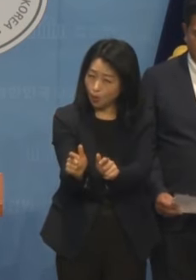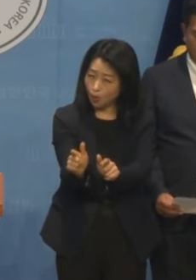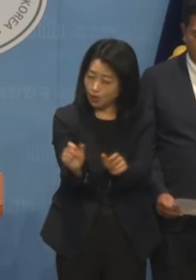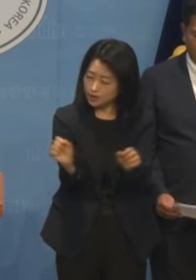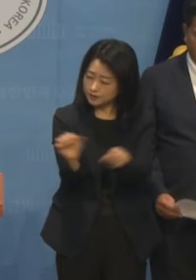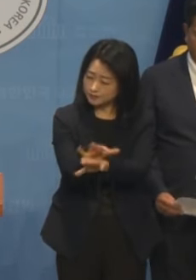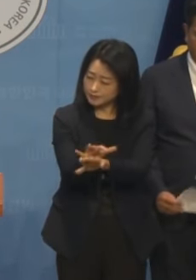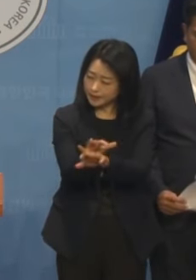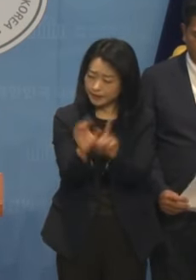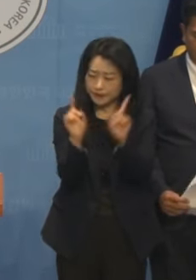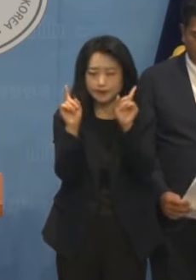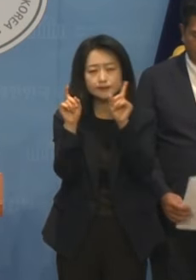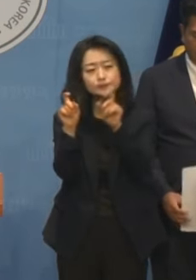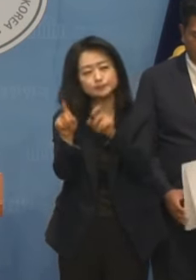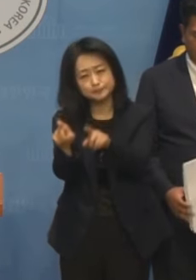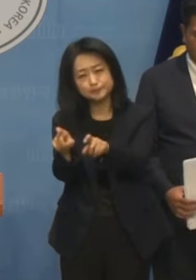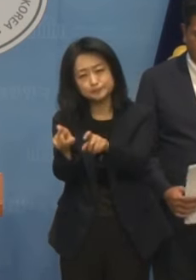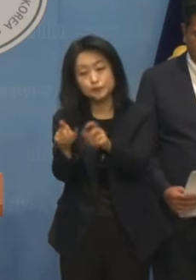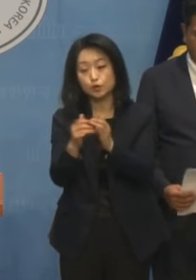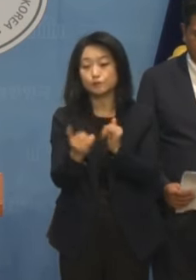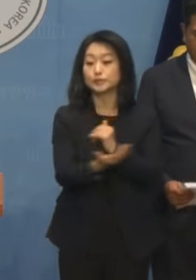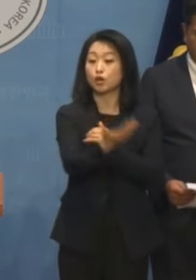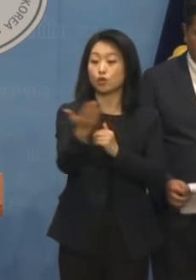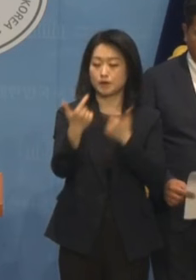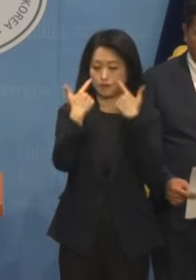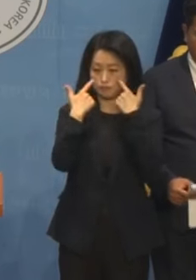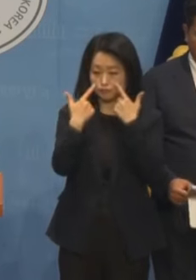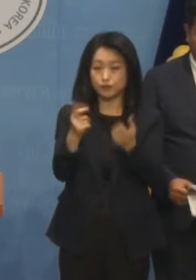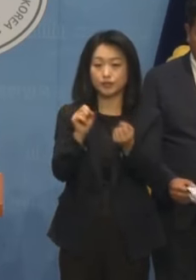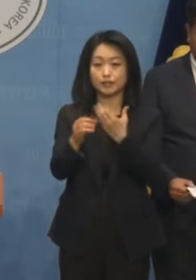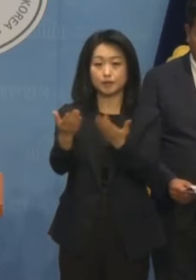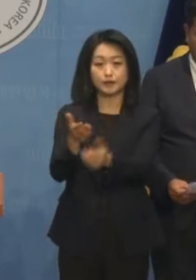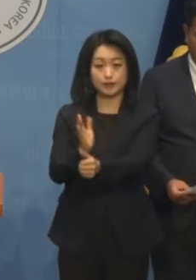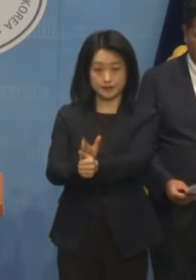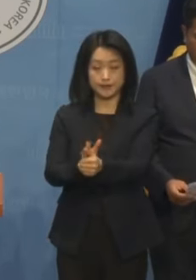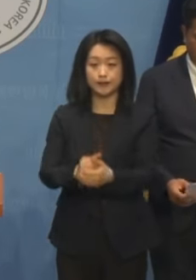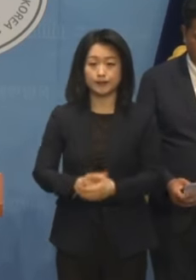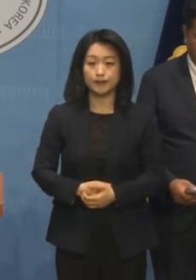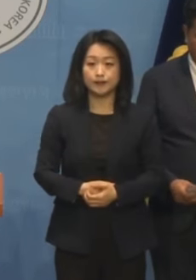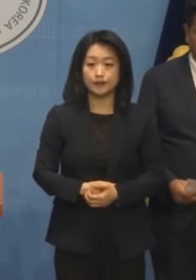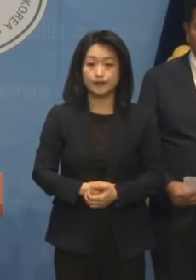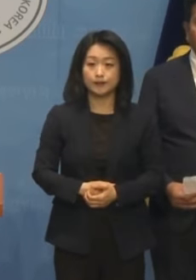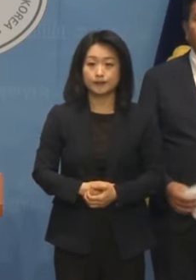의도는 아니었는지 국민 앞에 분명하게 답해 주시기 바랍니다.